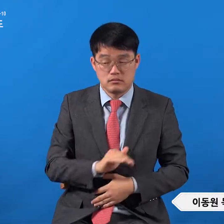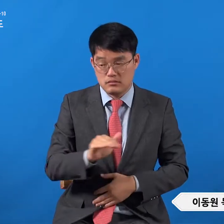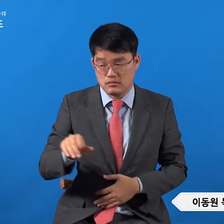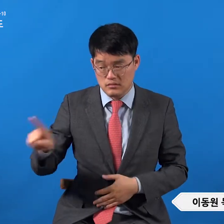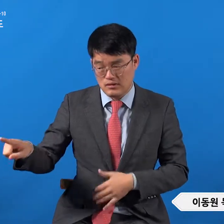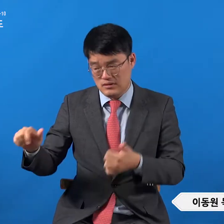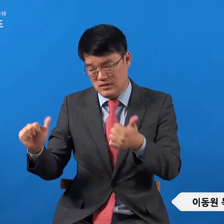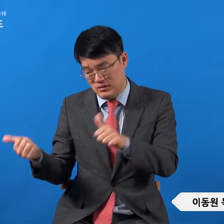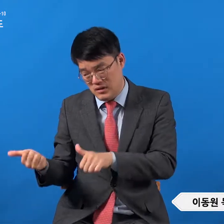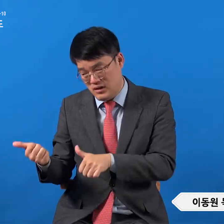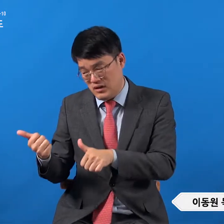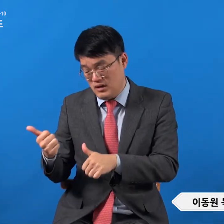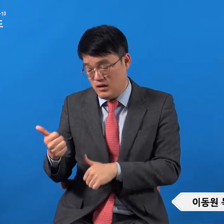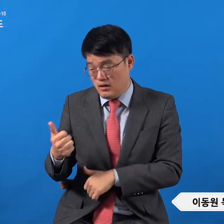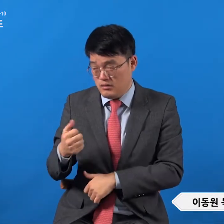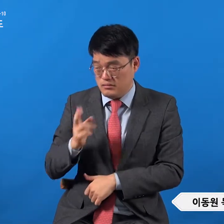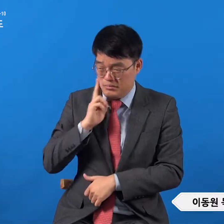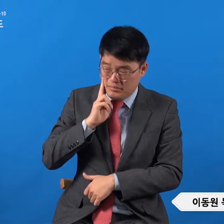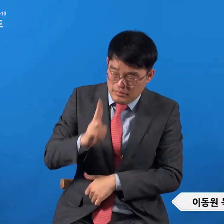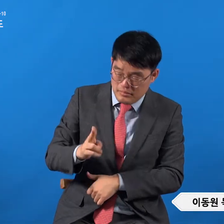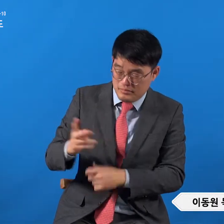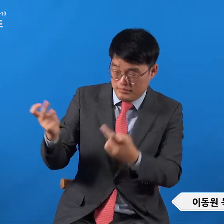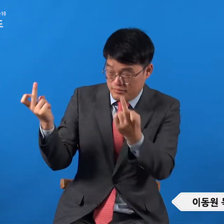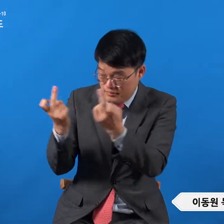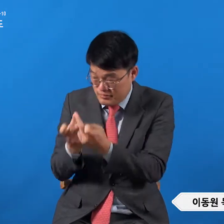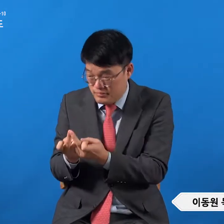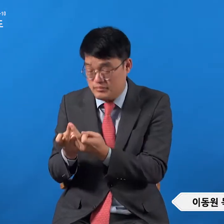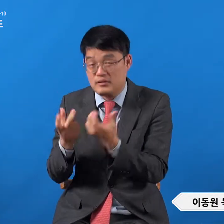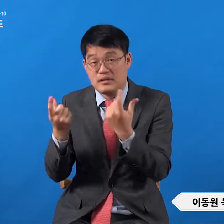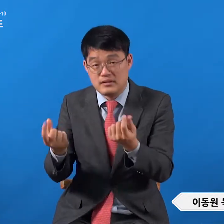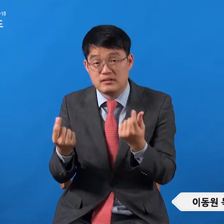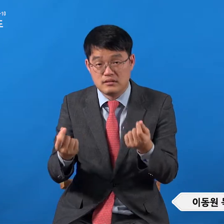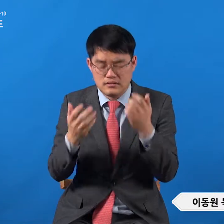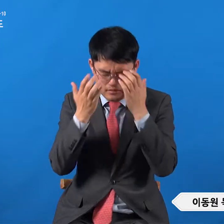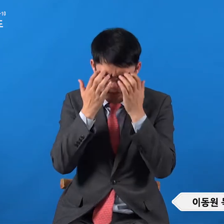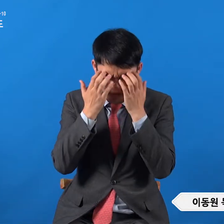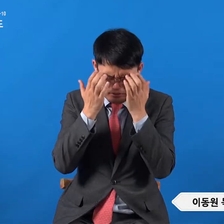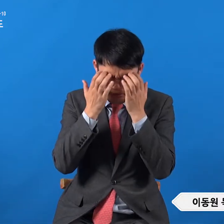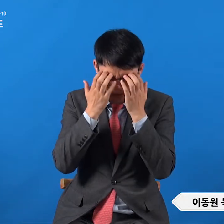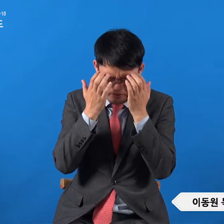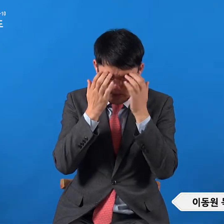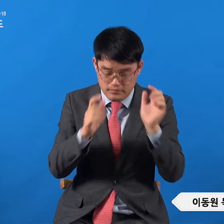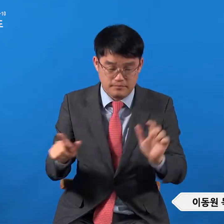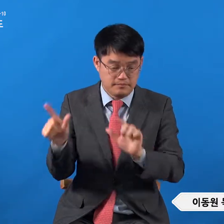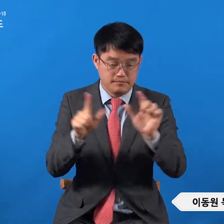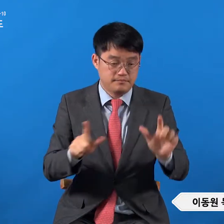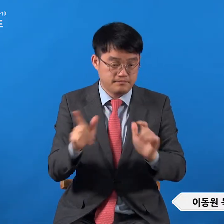그런 사망의 음침한 골짜기를 지나가고 있는 분들이 없지 않아 계실 것입니다.